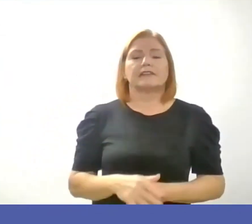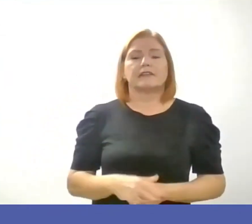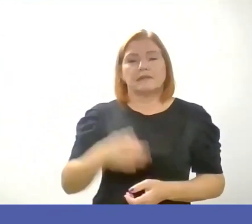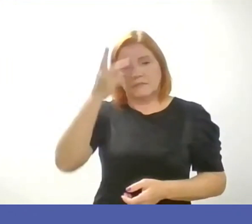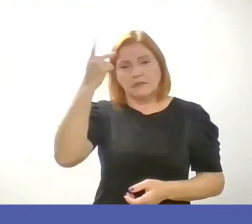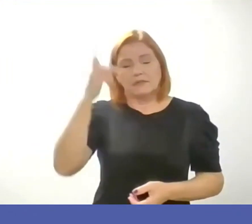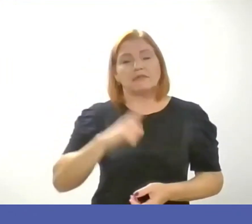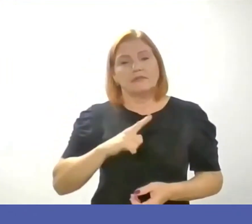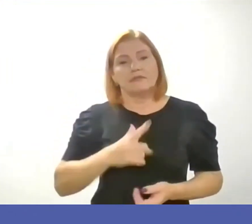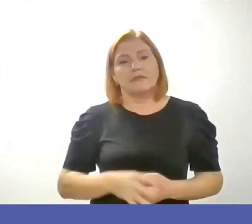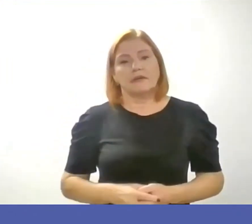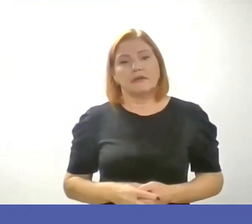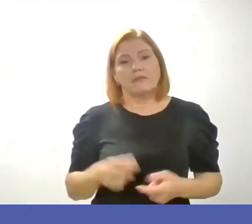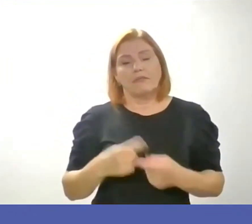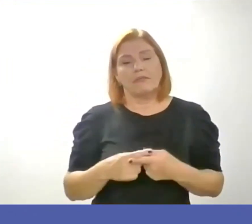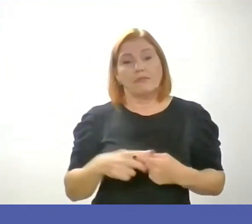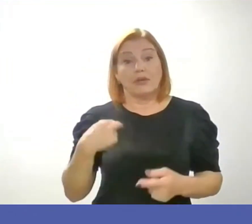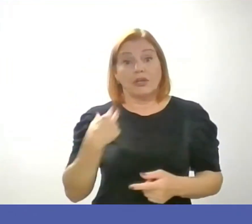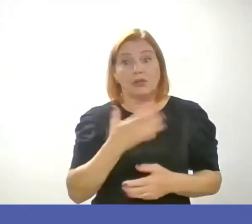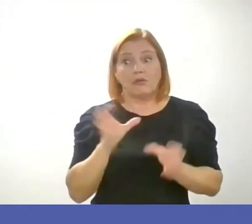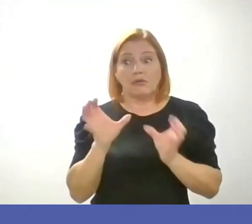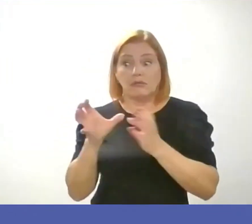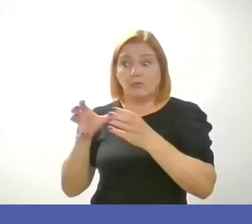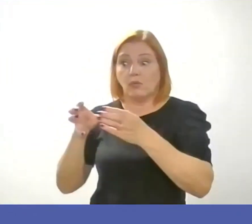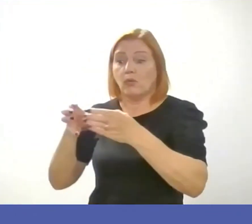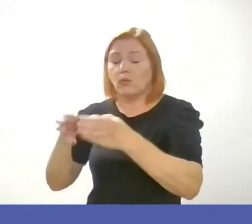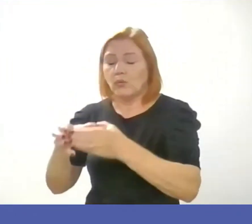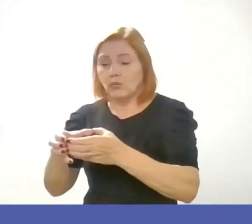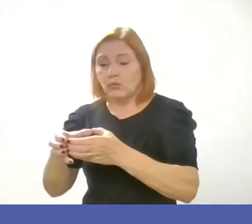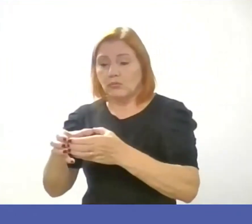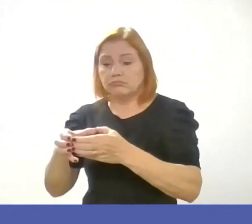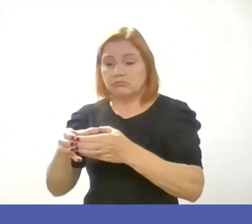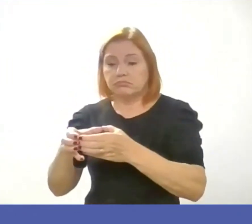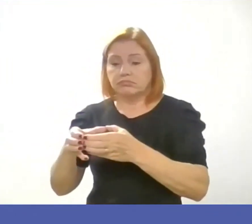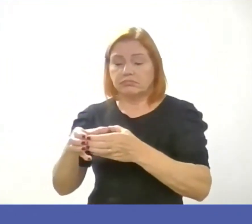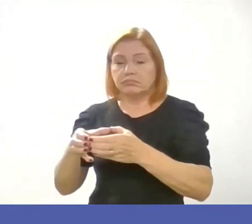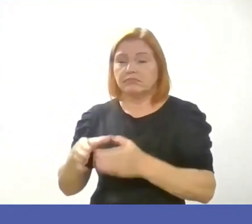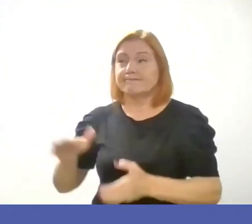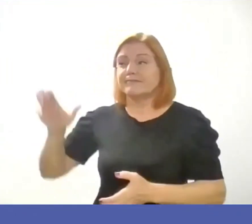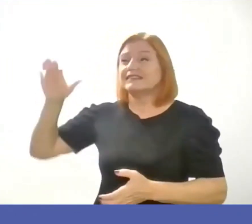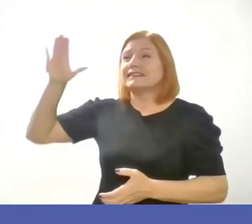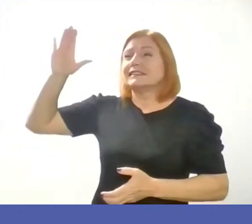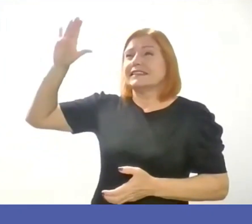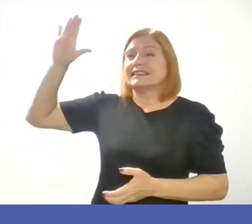Porque nós temos um grupo de pessoas, irmãos, que se dispuseram para sofrer pelo Senhor.